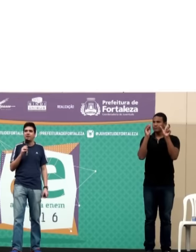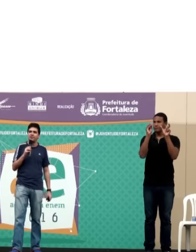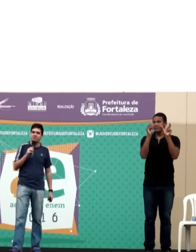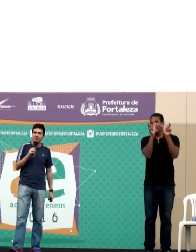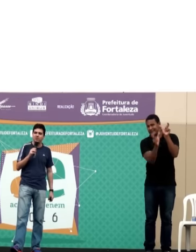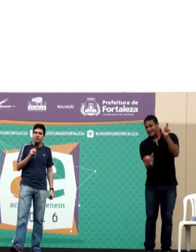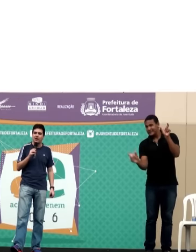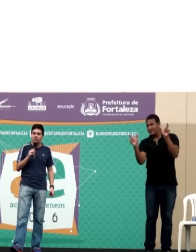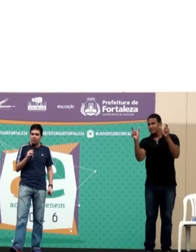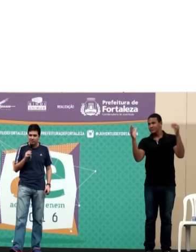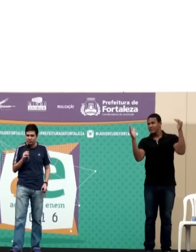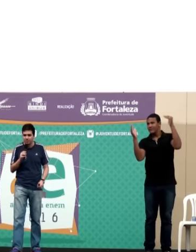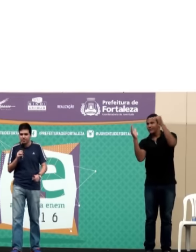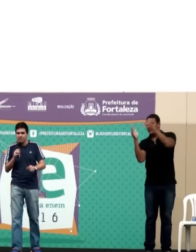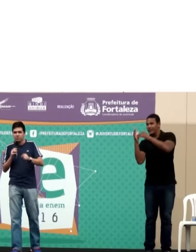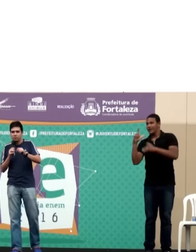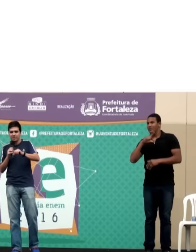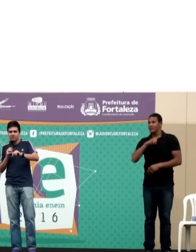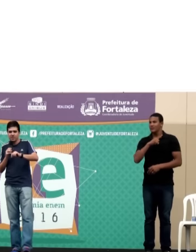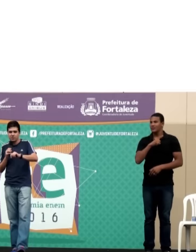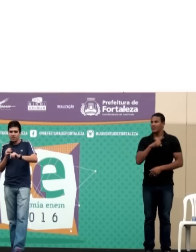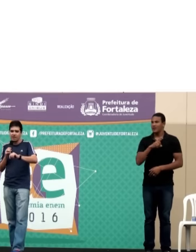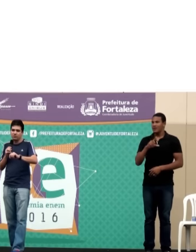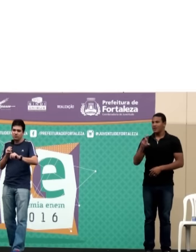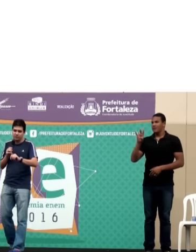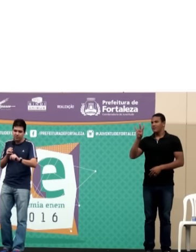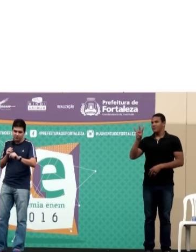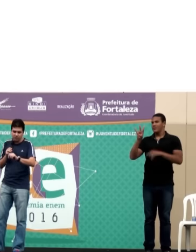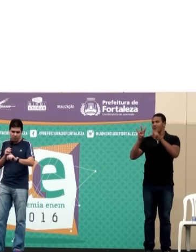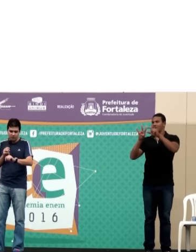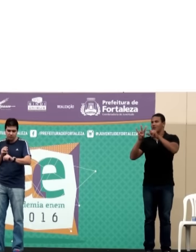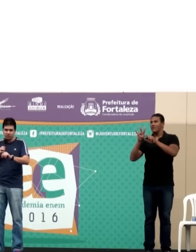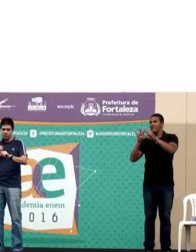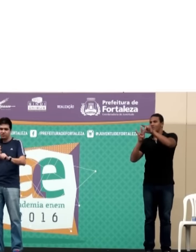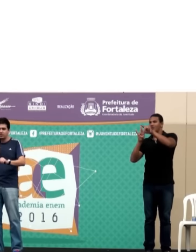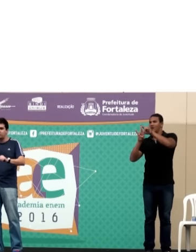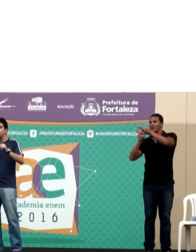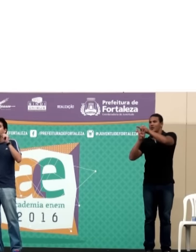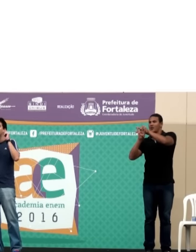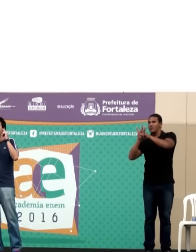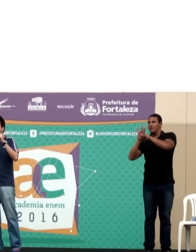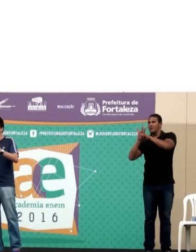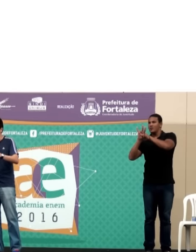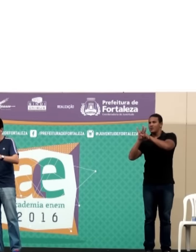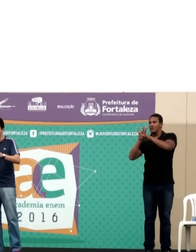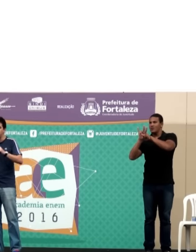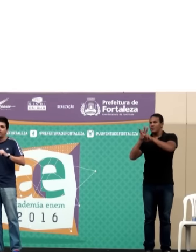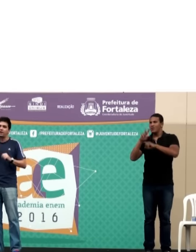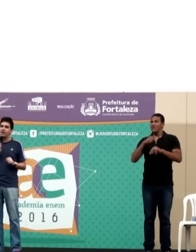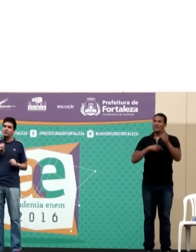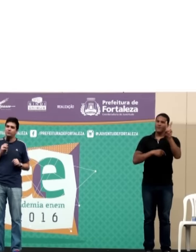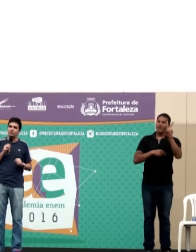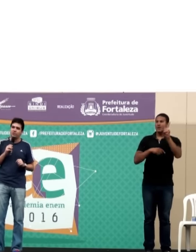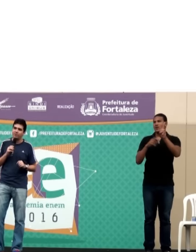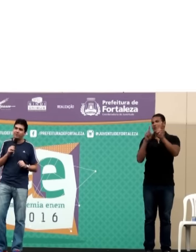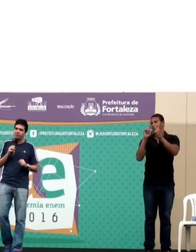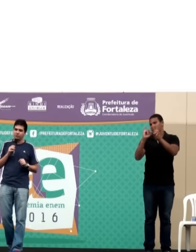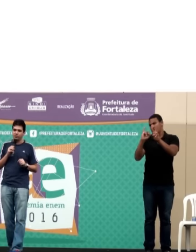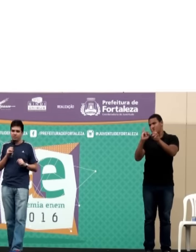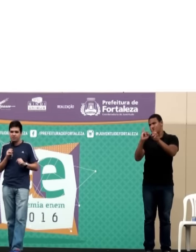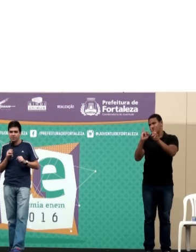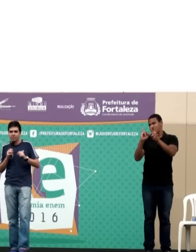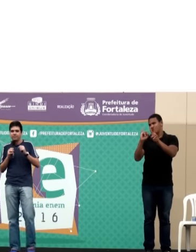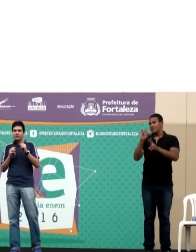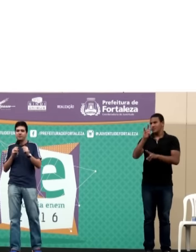SNOH2, SNOH4. O SNOH2 é o hidróxido de estanho 2, porque a carga do estanho é